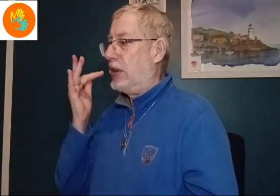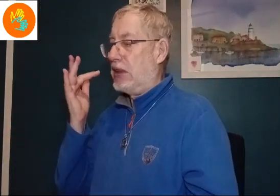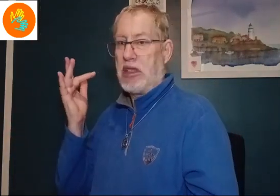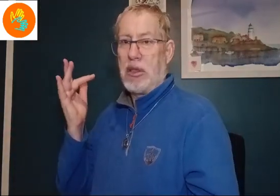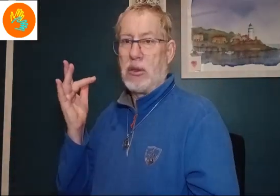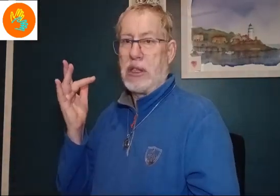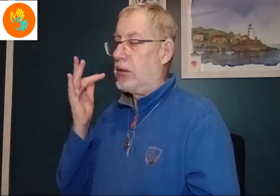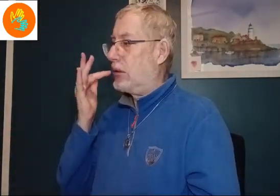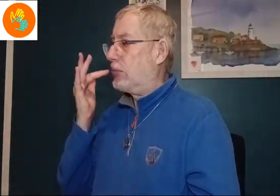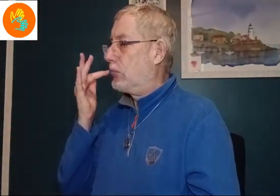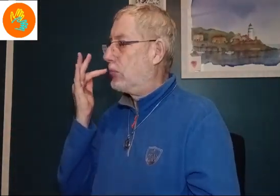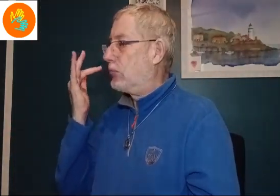un espèce de Z.